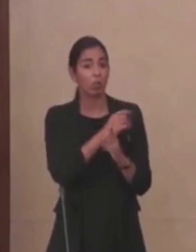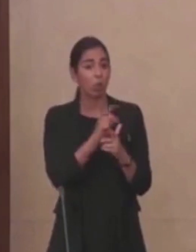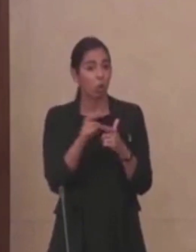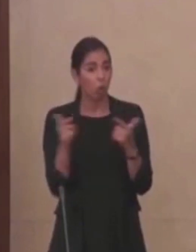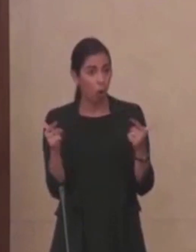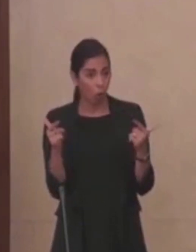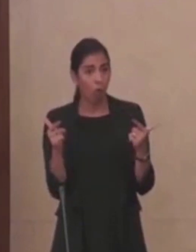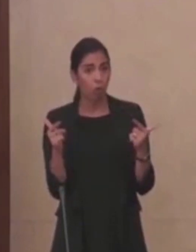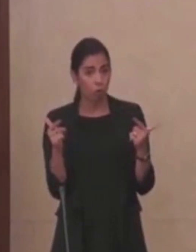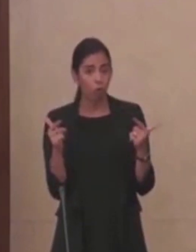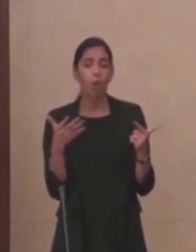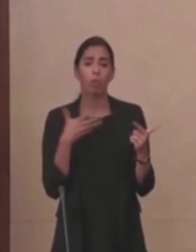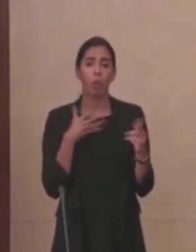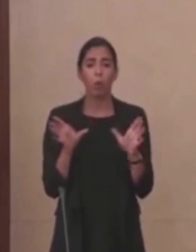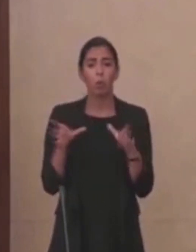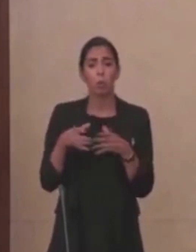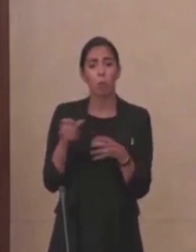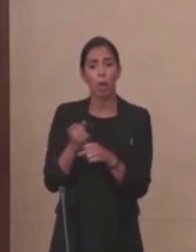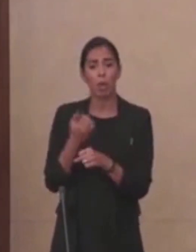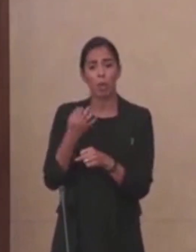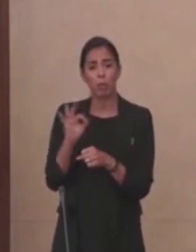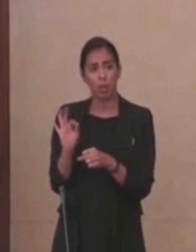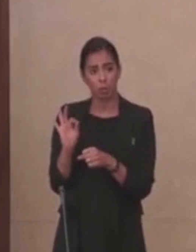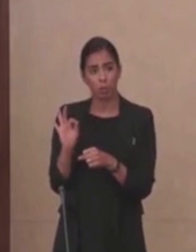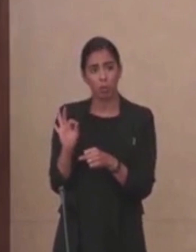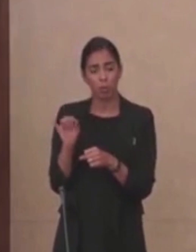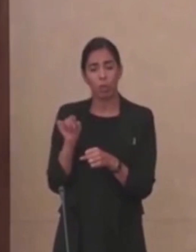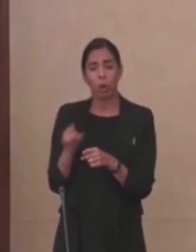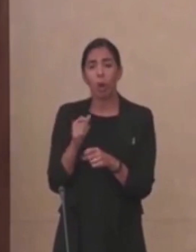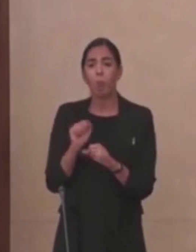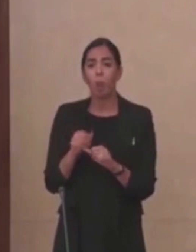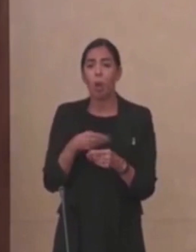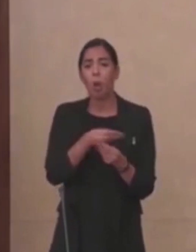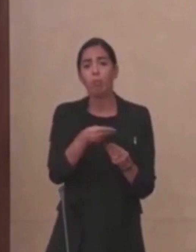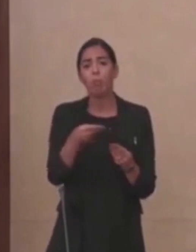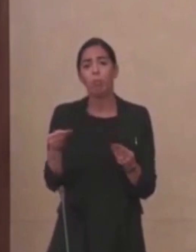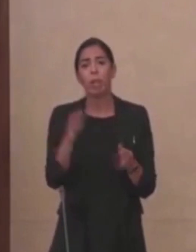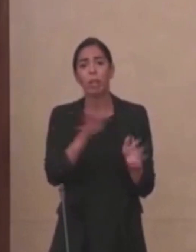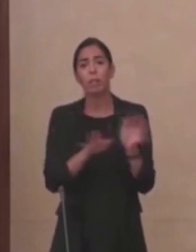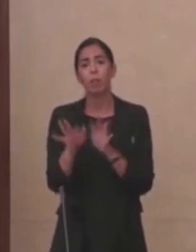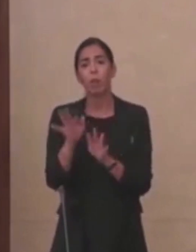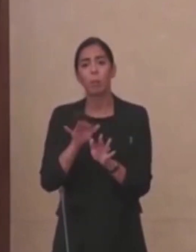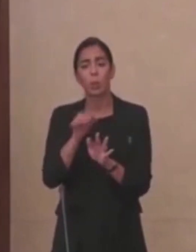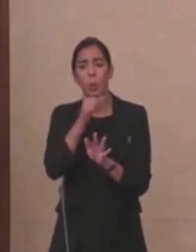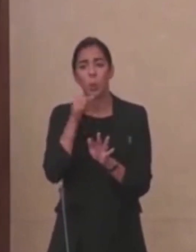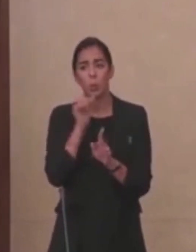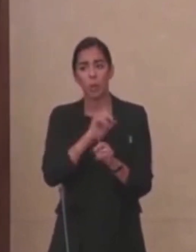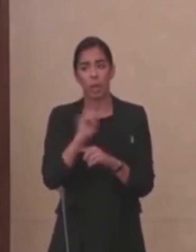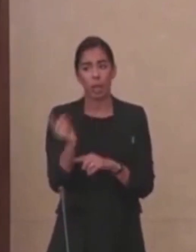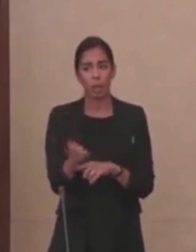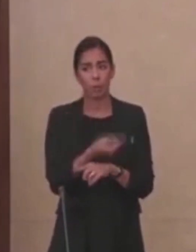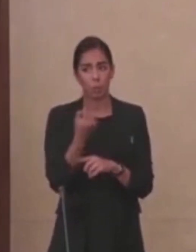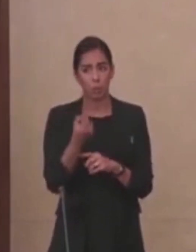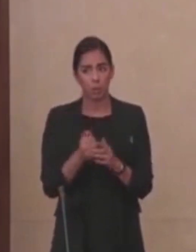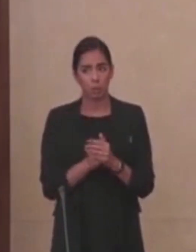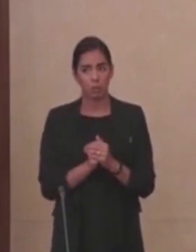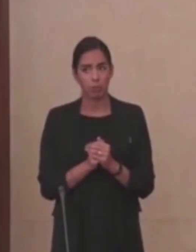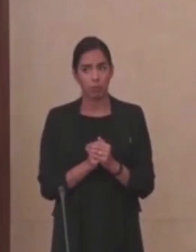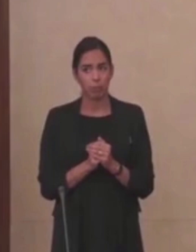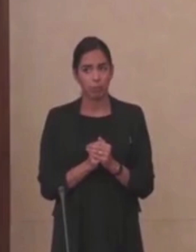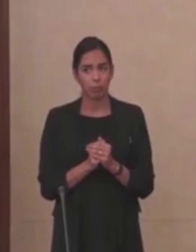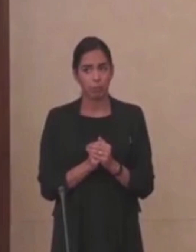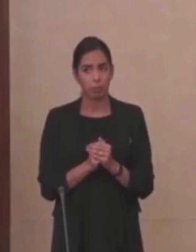Sans des indications nationales, nous avons créé un groupe de travail spécifique pour donner aux médecins